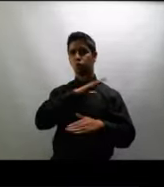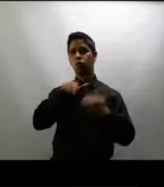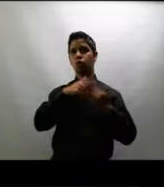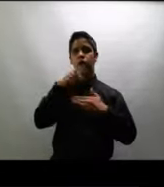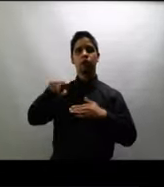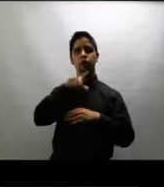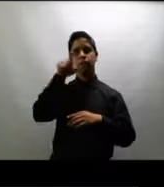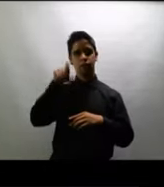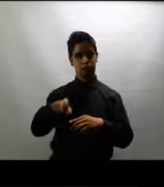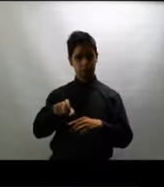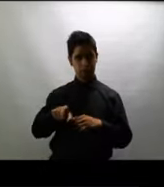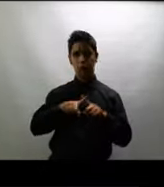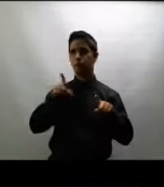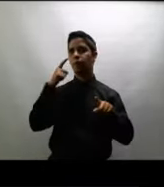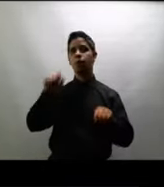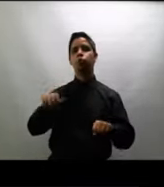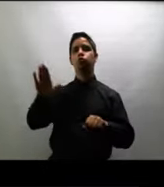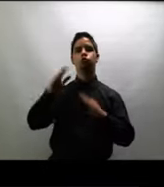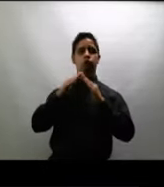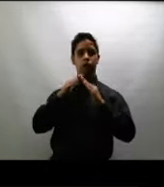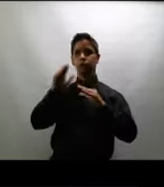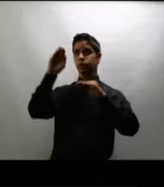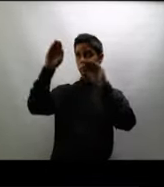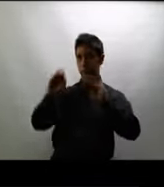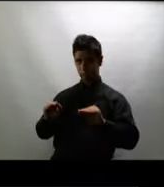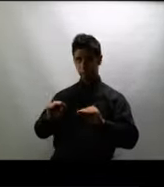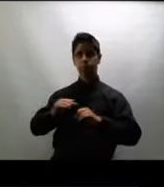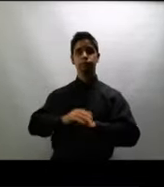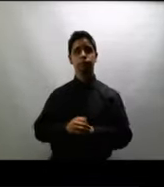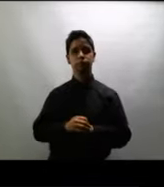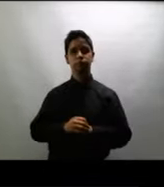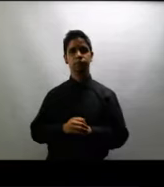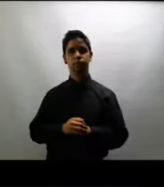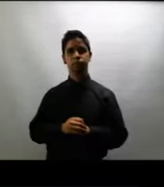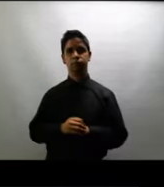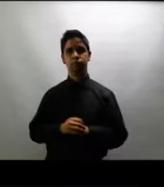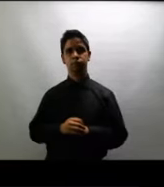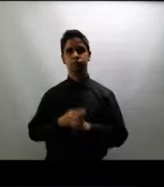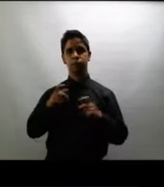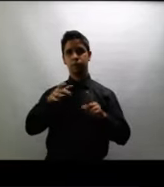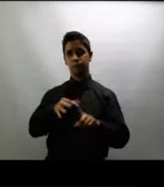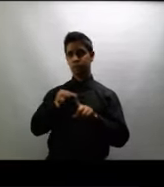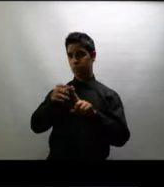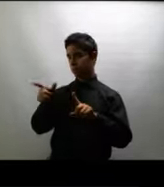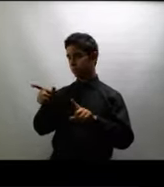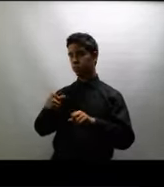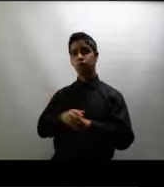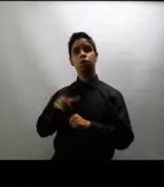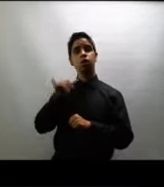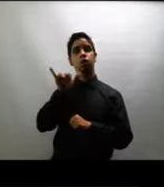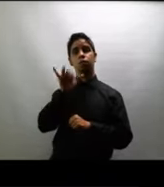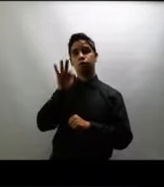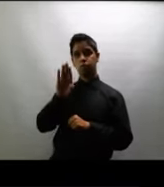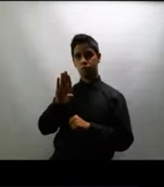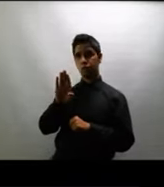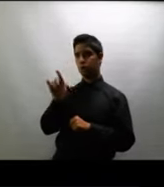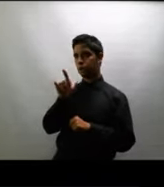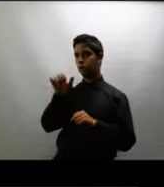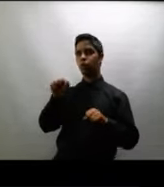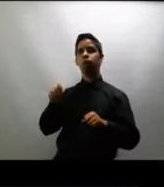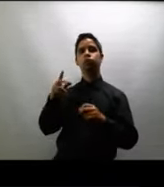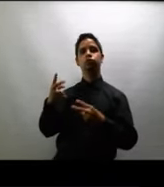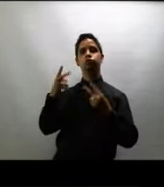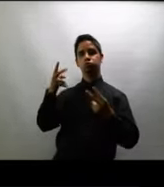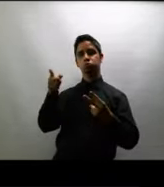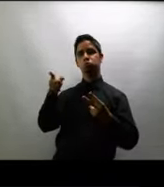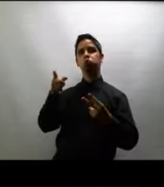para vestir a tu familia, decorar tu hogar y para esos regalitos especiales. Busca nuestras páginas en Facebook o visítanos en la carretera 174